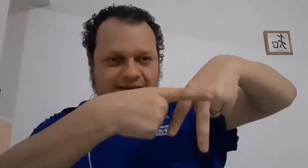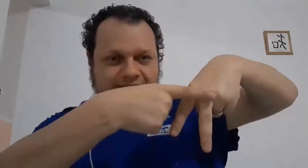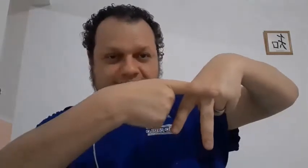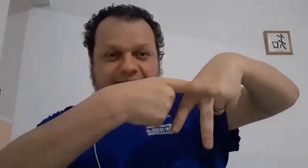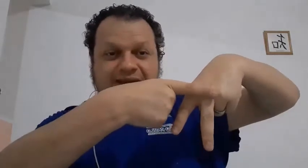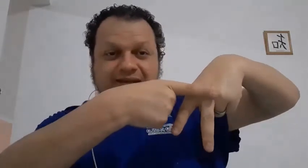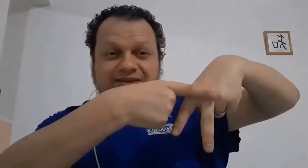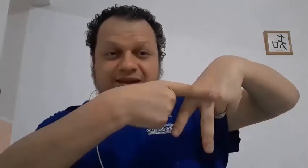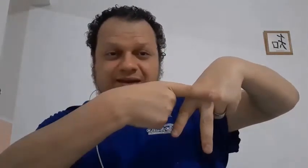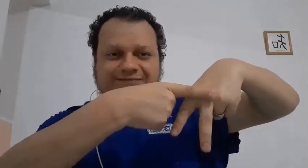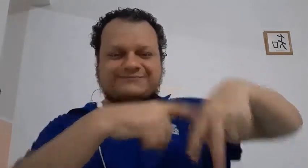N.